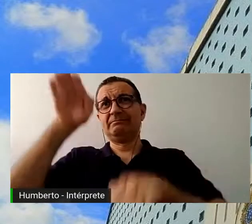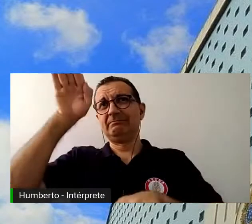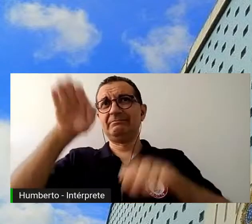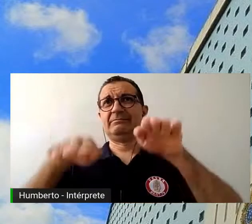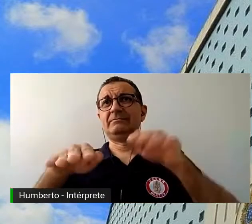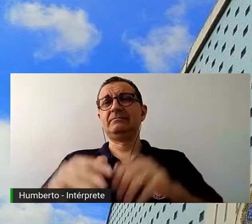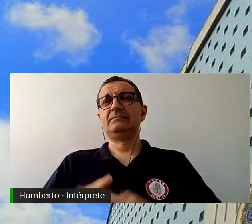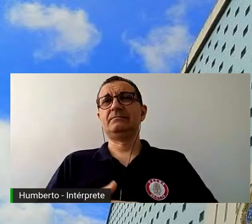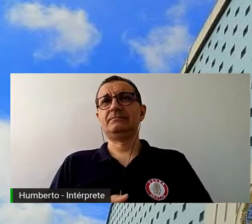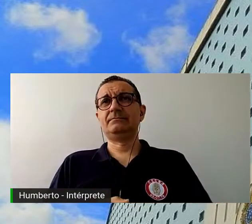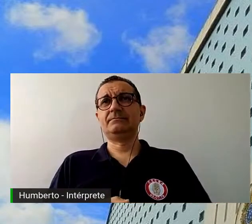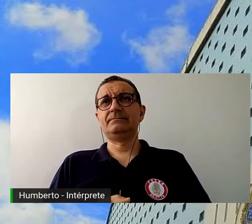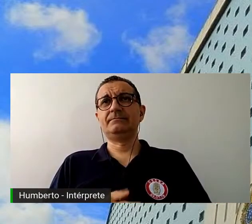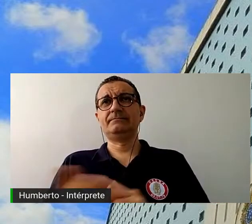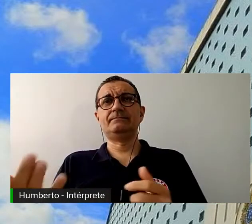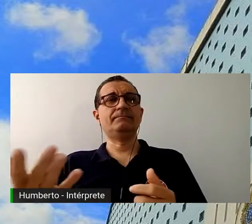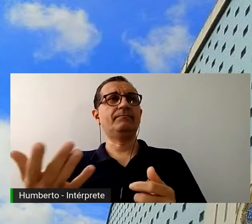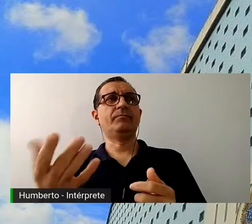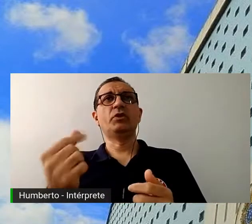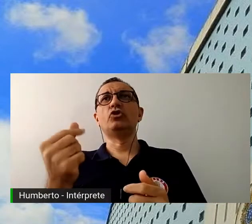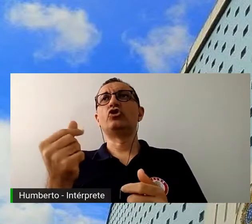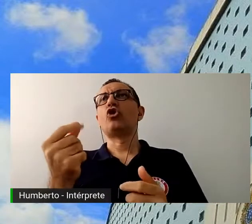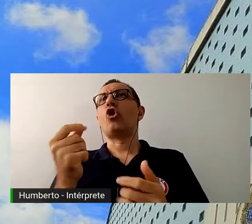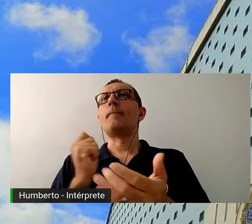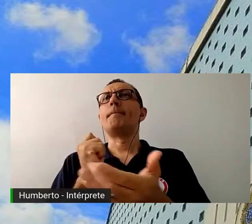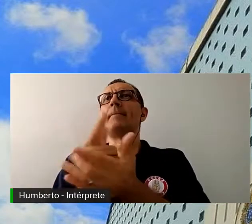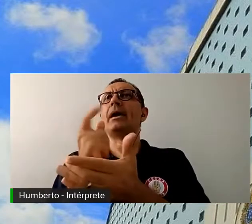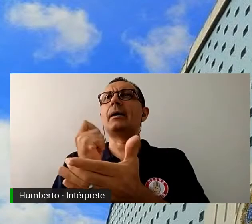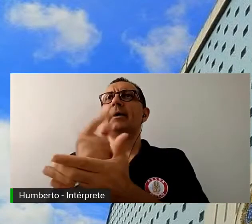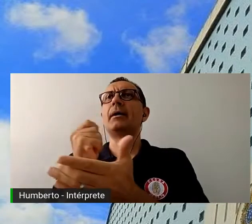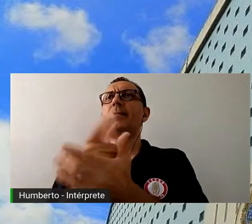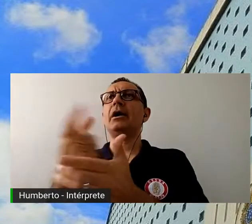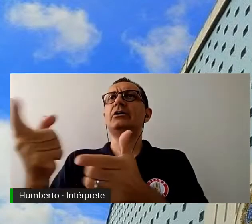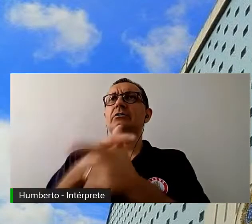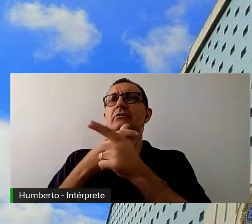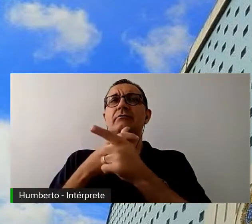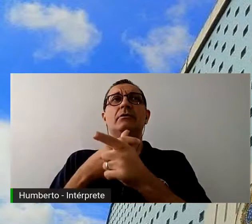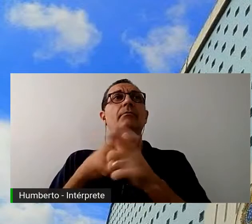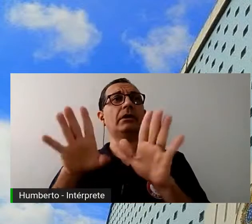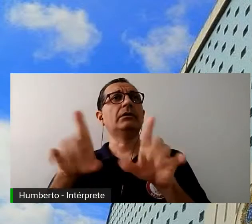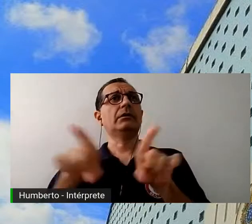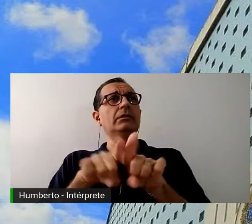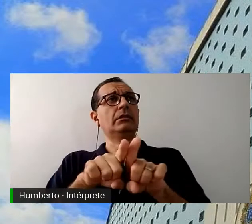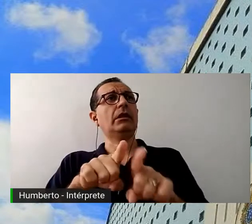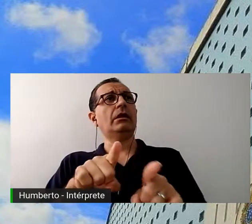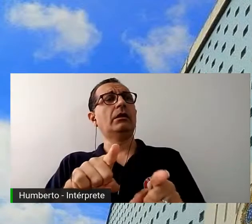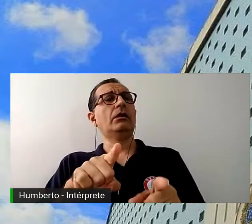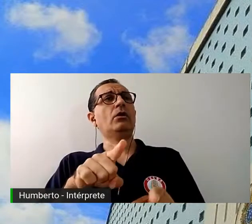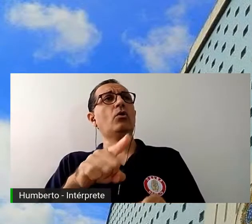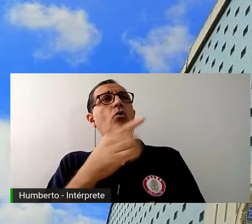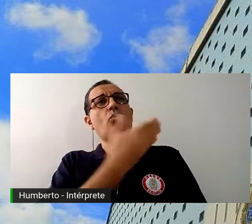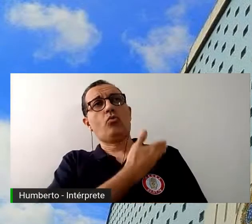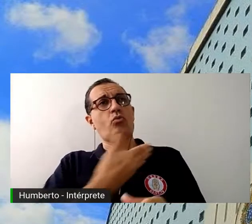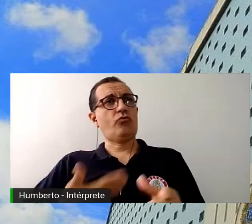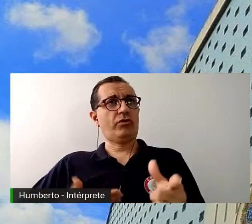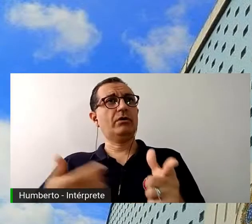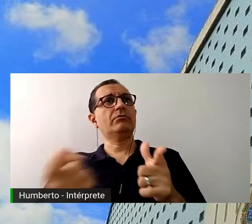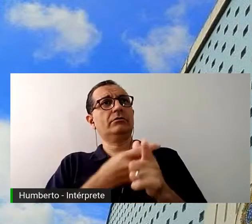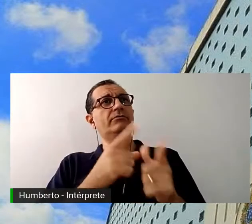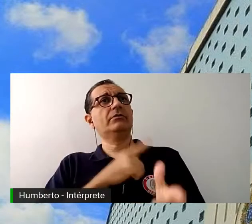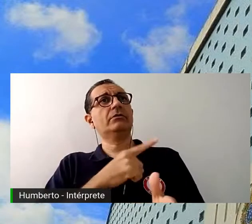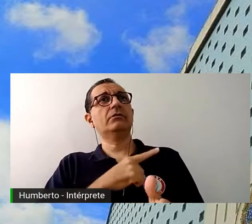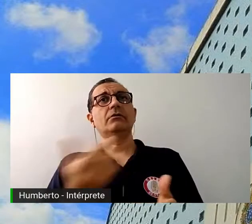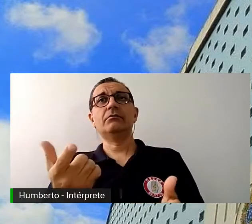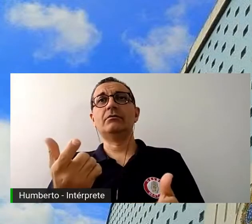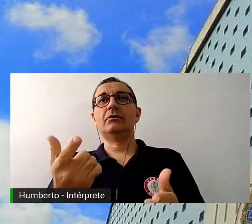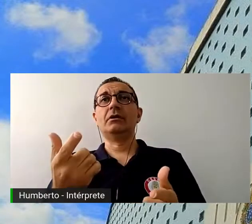não apenas em pagar a dívida dos credores, a dívida pública e privada que a União assume. O desemprego e